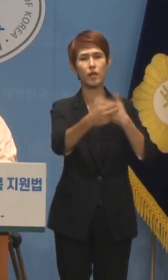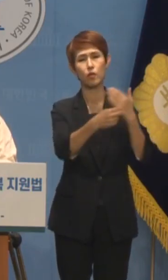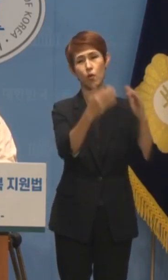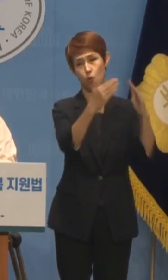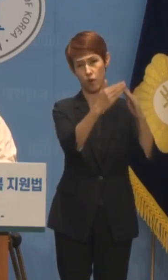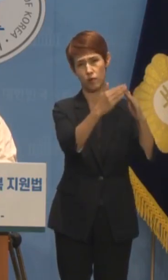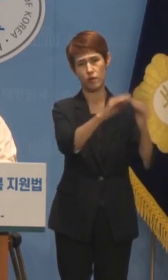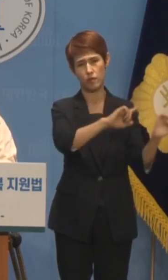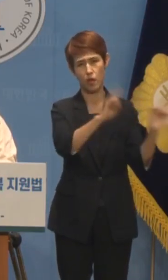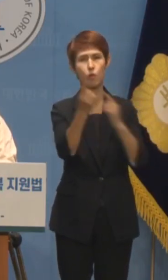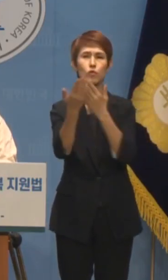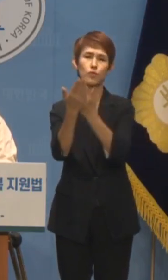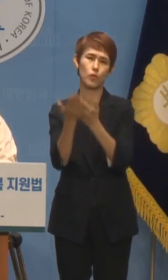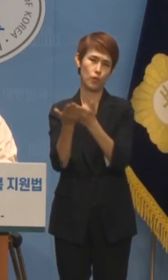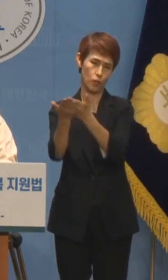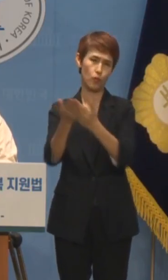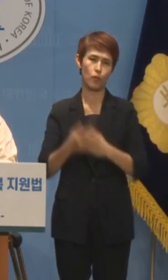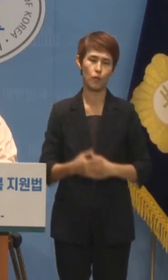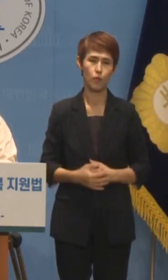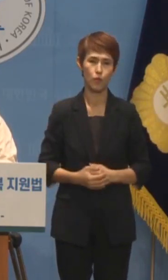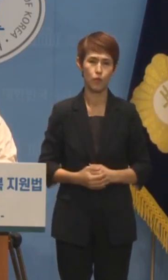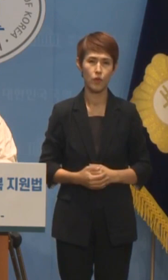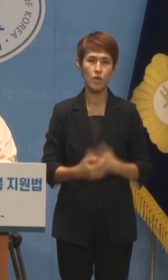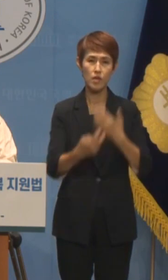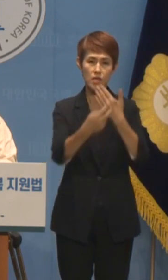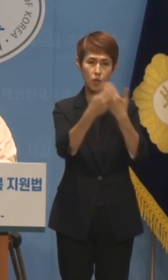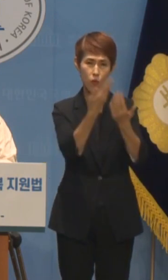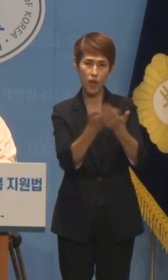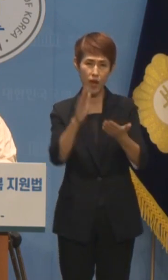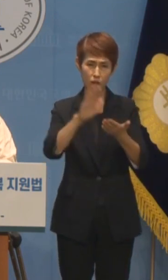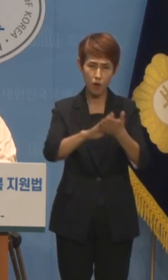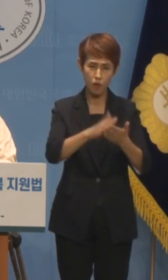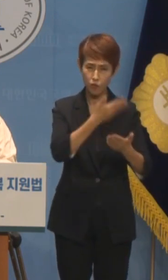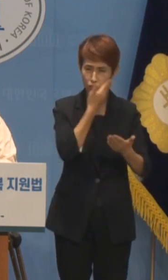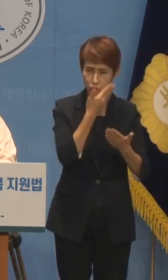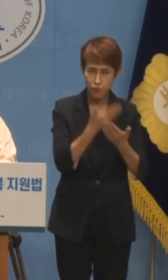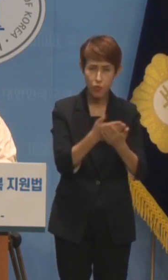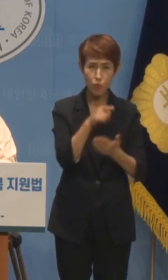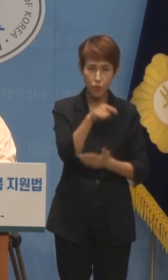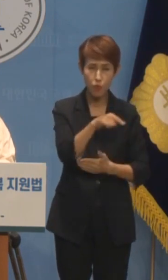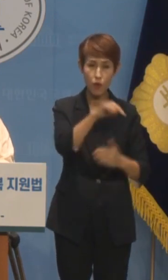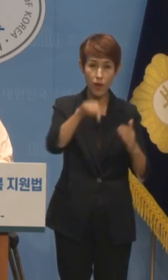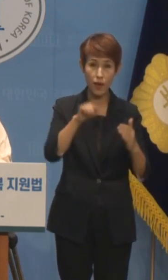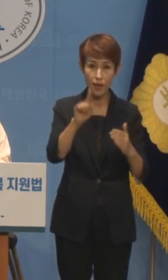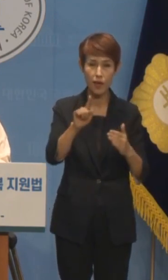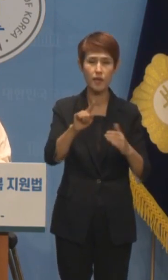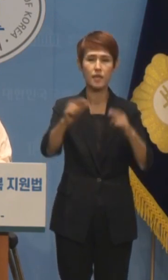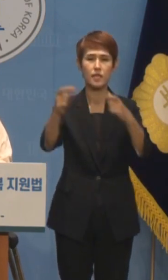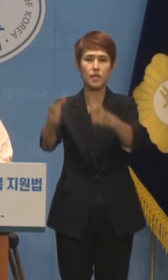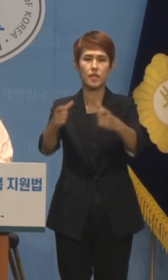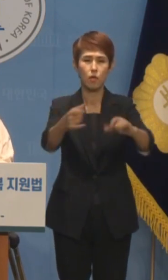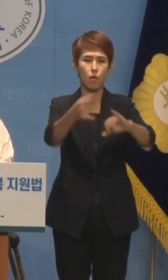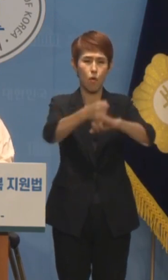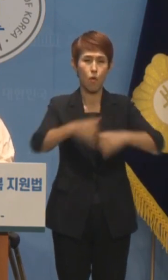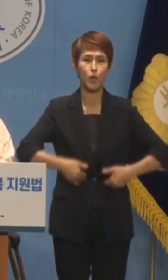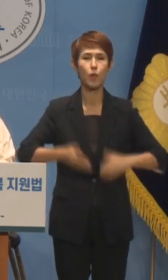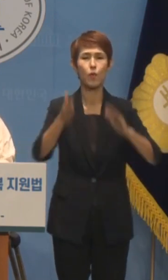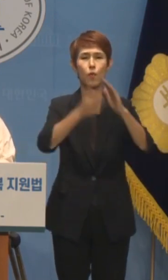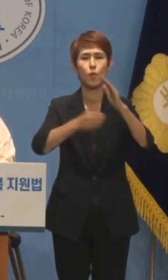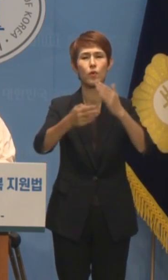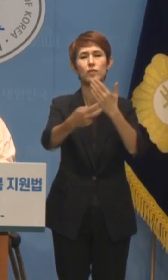지방의료원을 살리십시오. 의료개혁의 핵심 중에 하나는 지역 필수